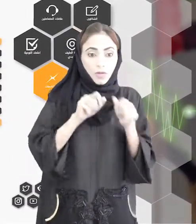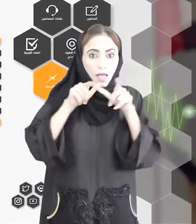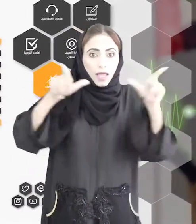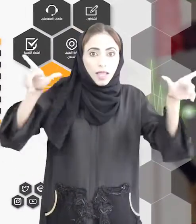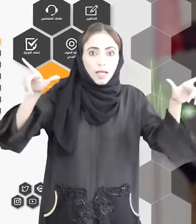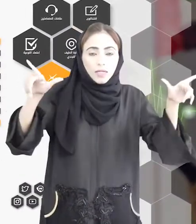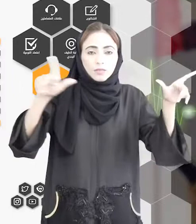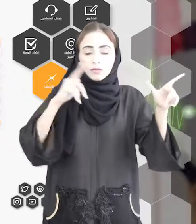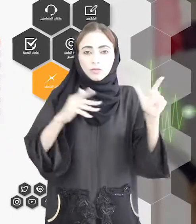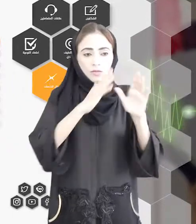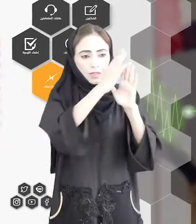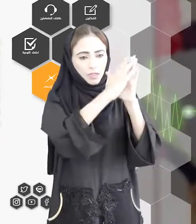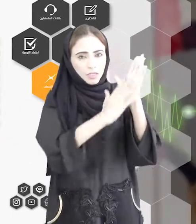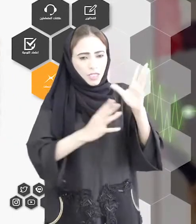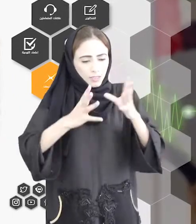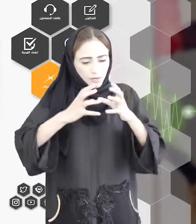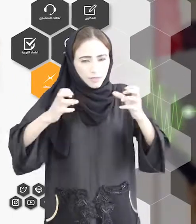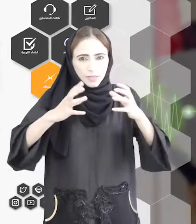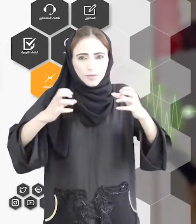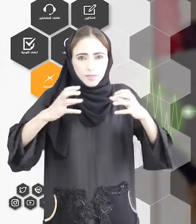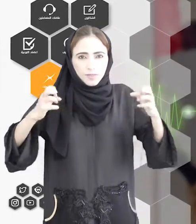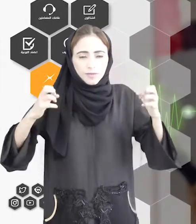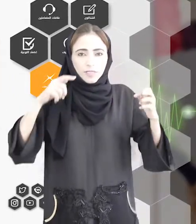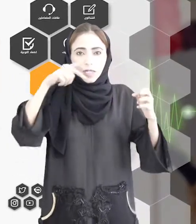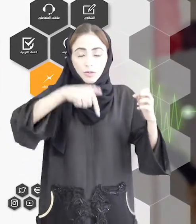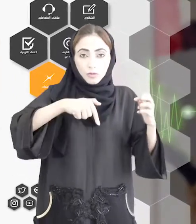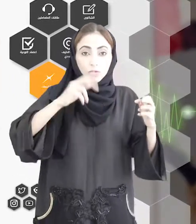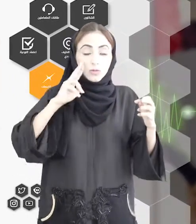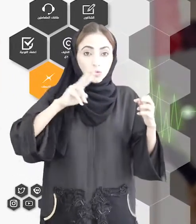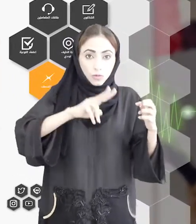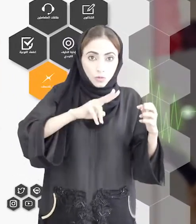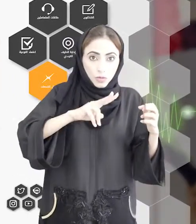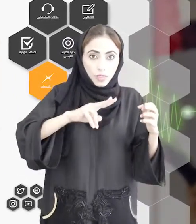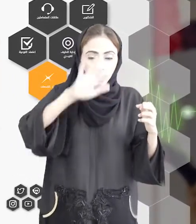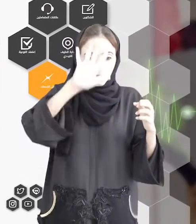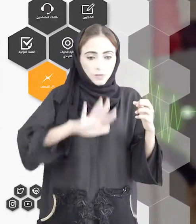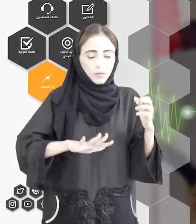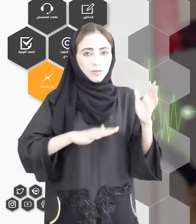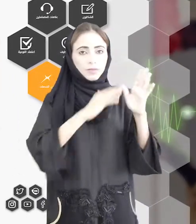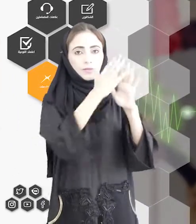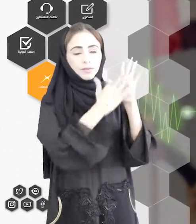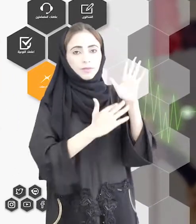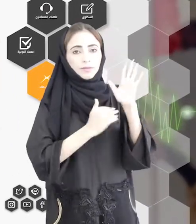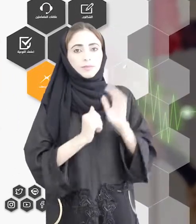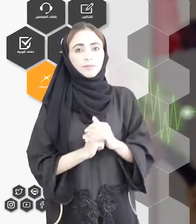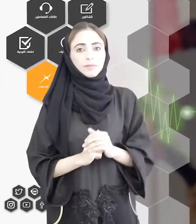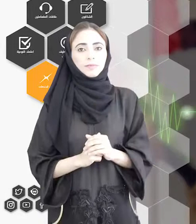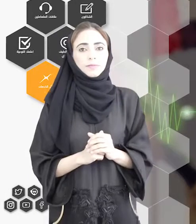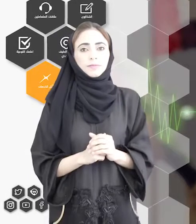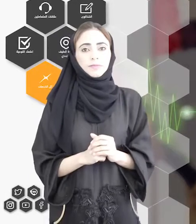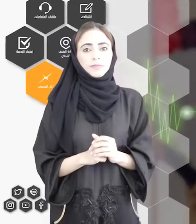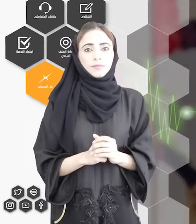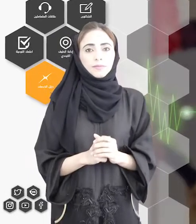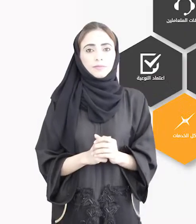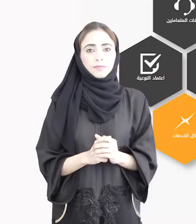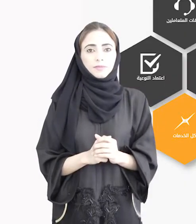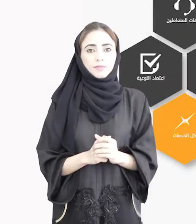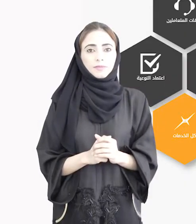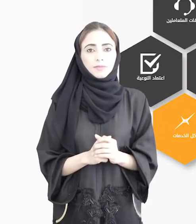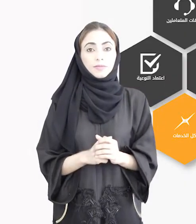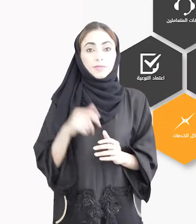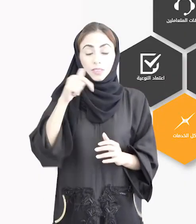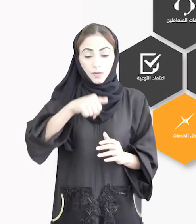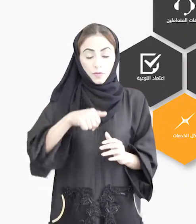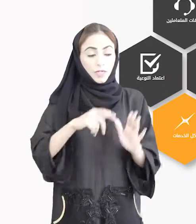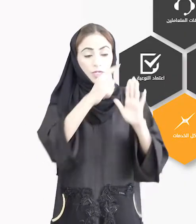بصفحات تفصيلية كما تبين الصورة التالية. وفي هذا الجزء يمكنكم الوصول إلى أهم خدمات الهيئة،